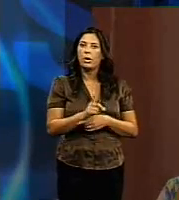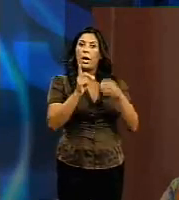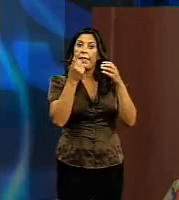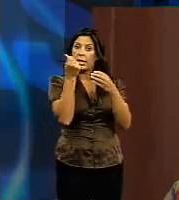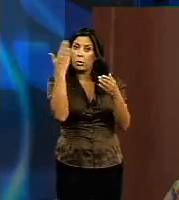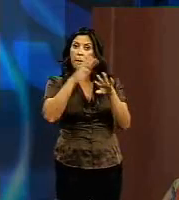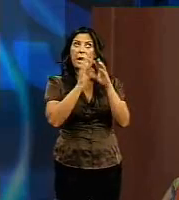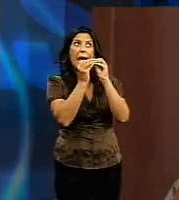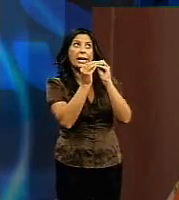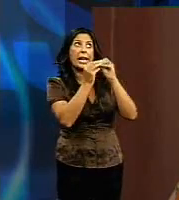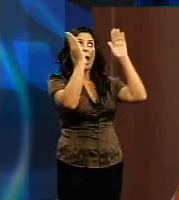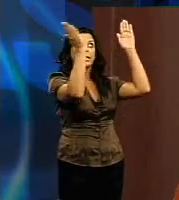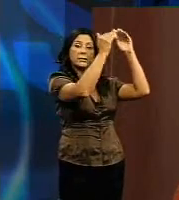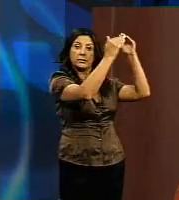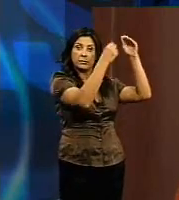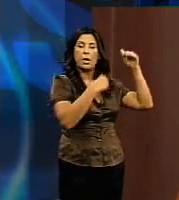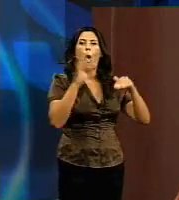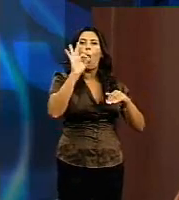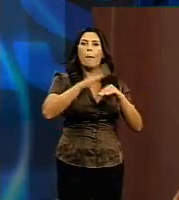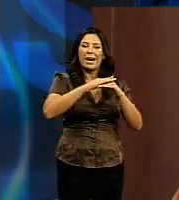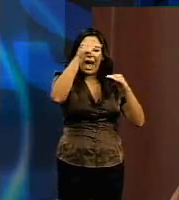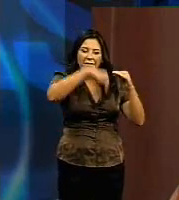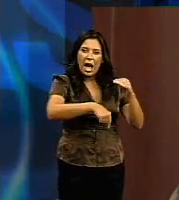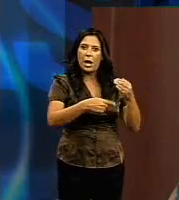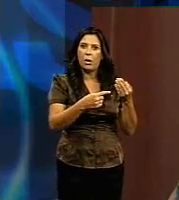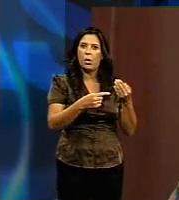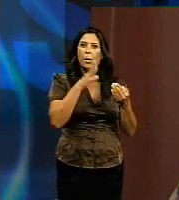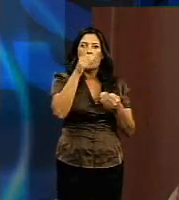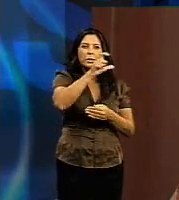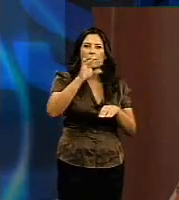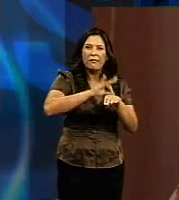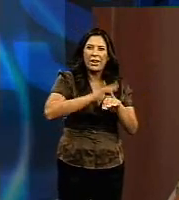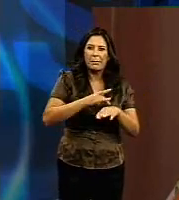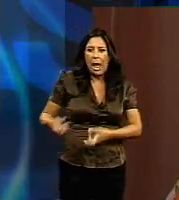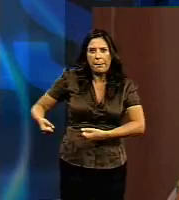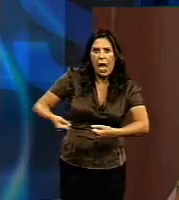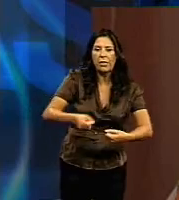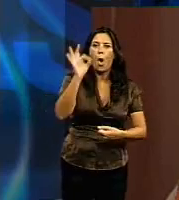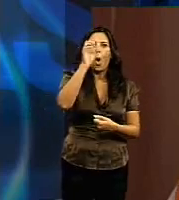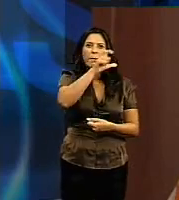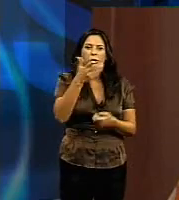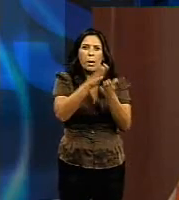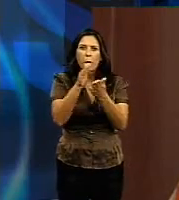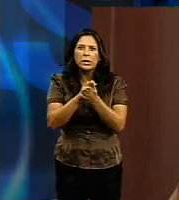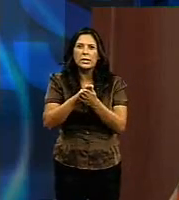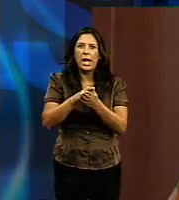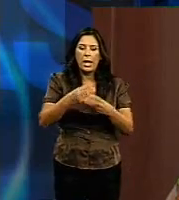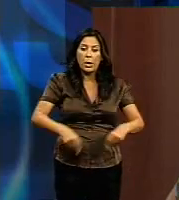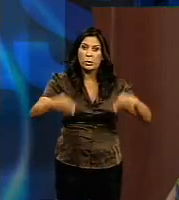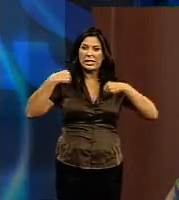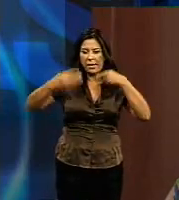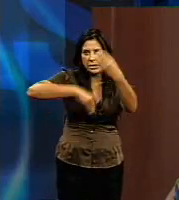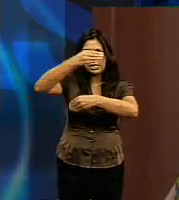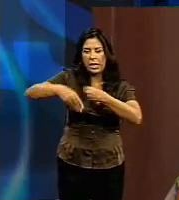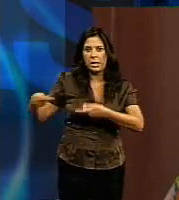del dormitorio, ni tiene para las casapuertas, que hay que bajar a los enfermos en brazos, a los difuntos en una sábana, que es